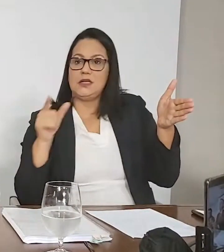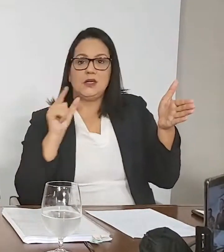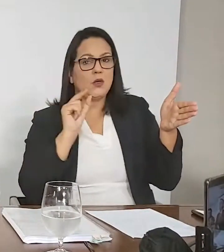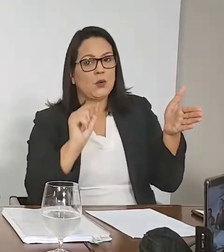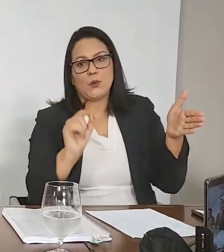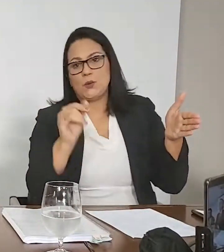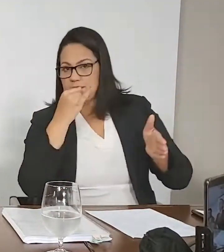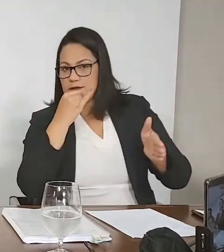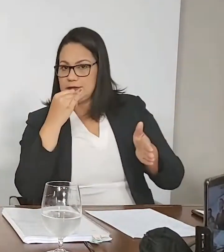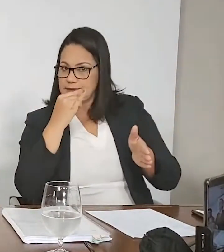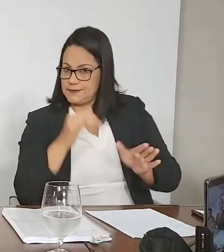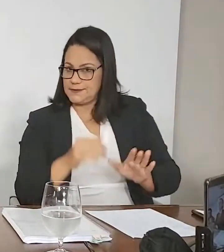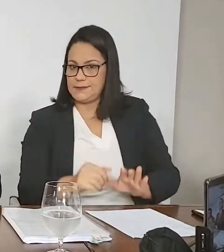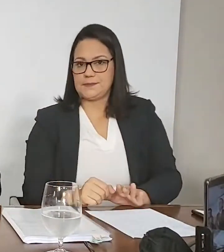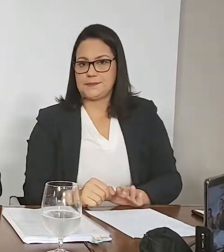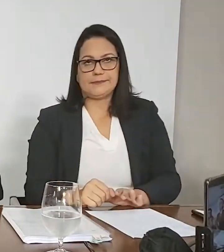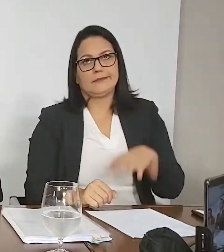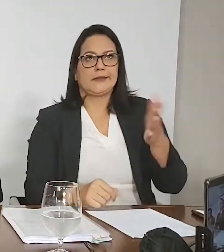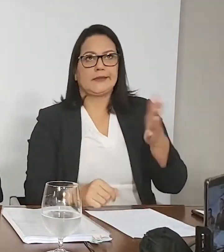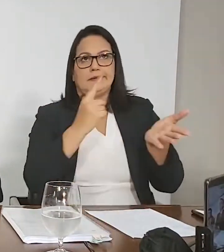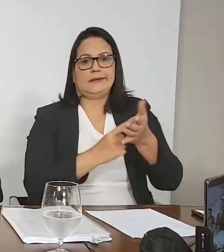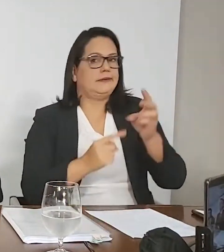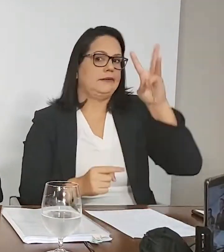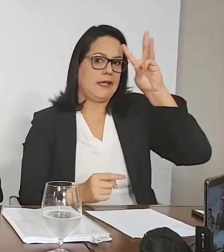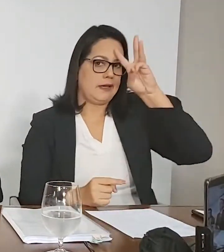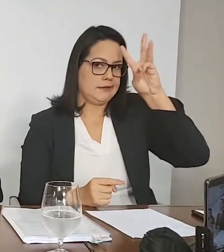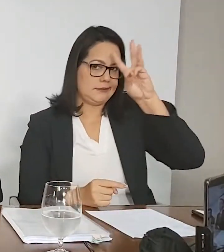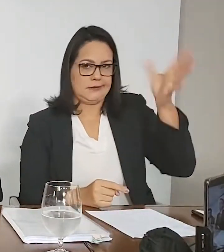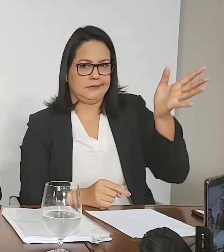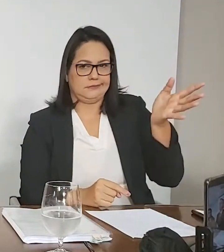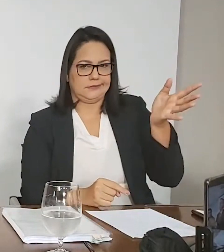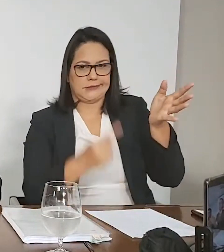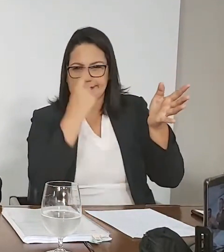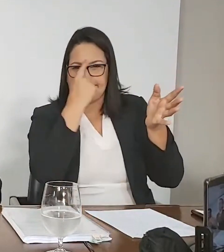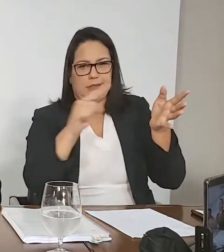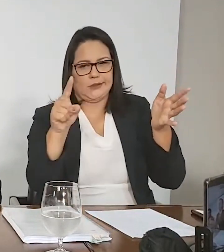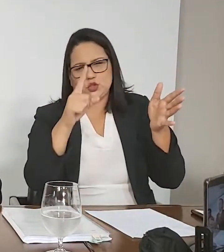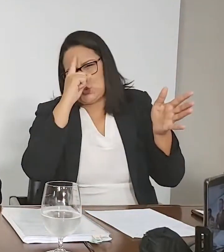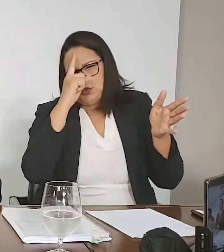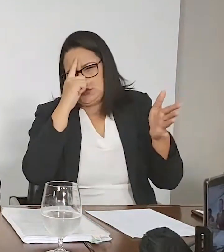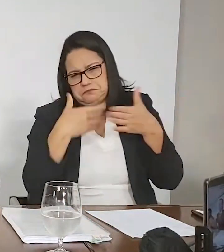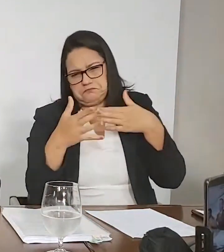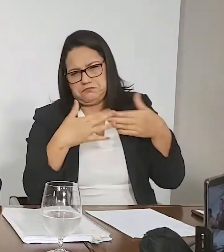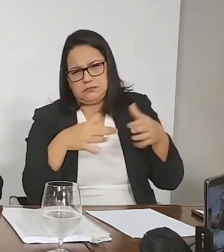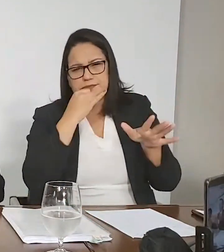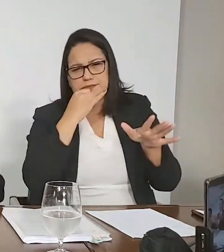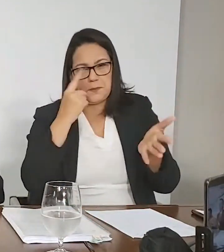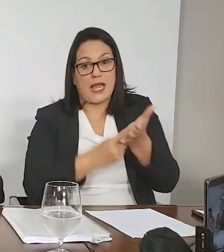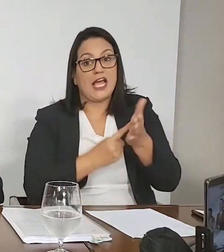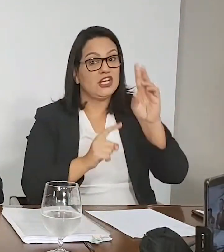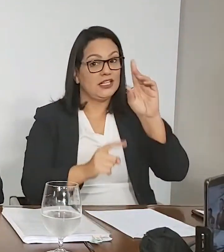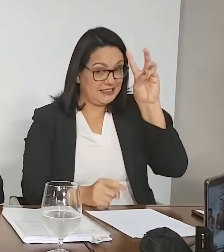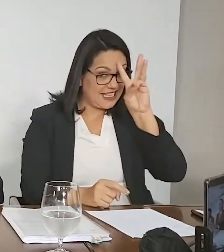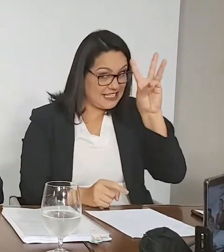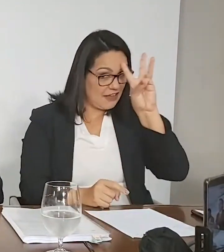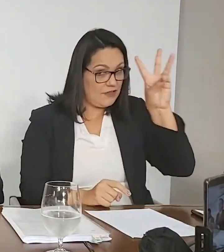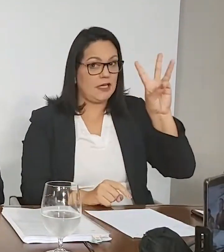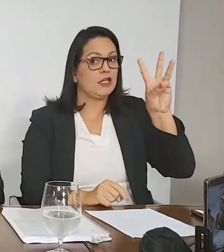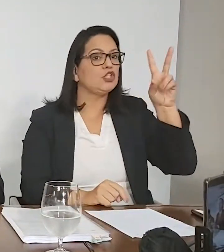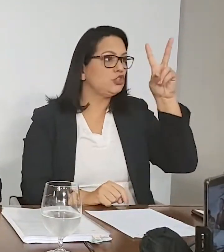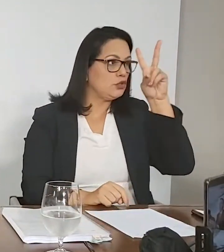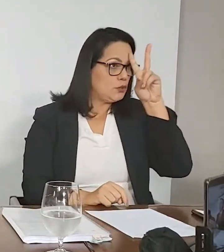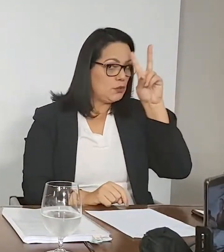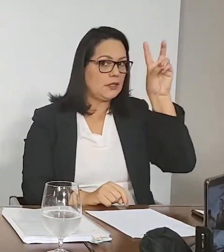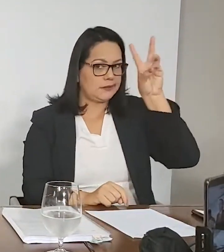chegava, por exemplo, terça-feira, como todos os dias, né? Mas terça-feira é um dia emblemático, segunda